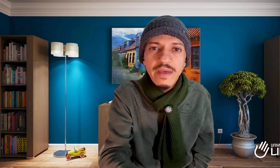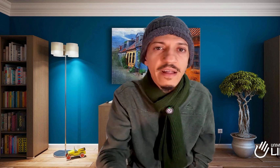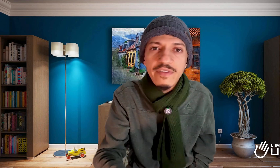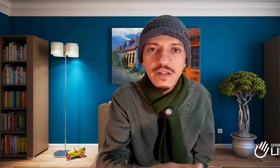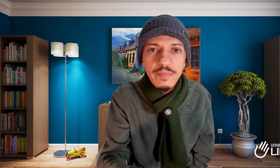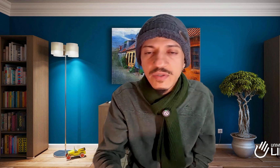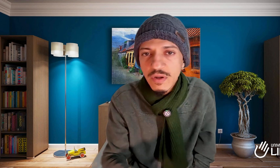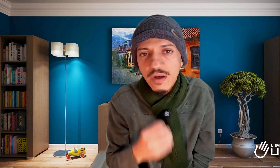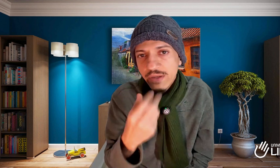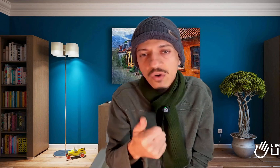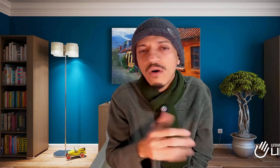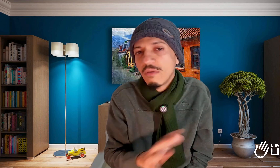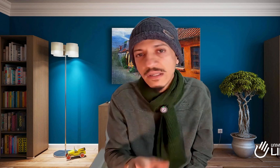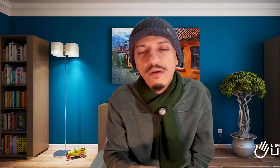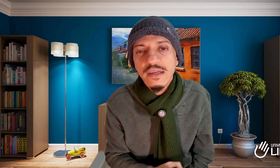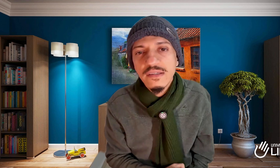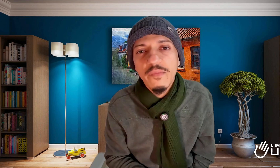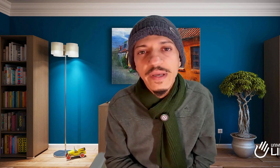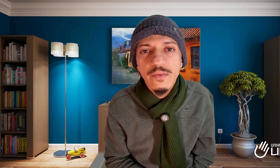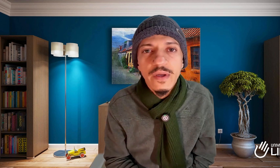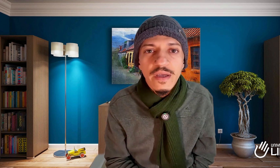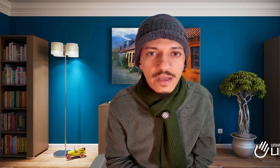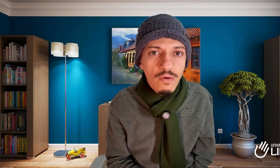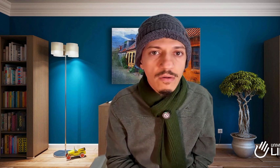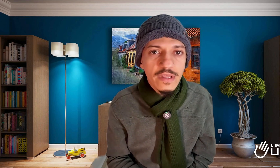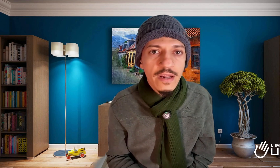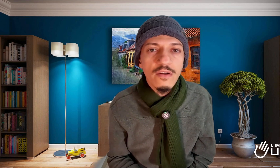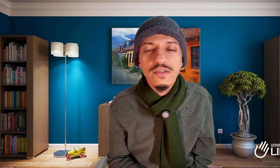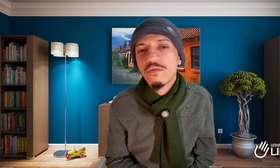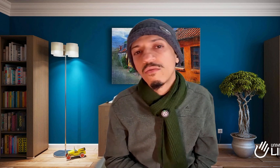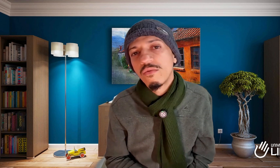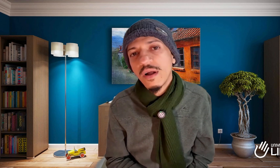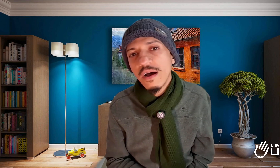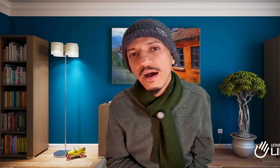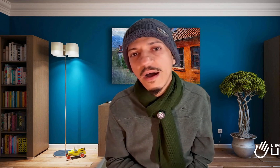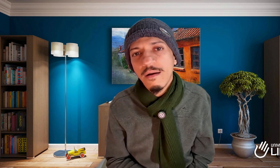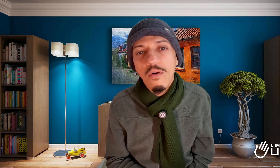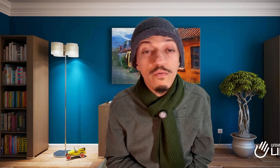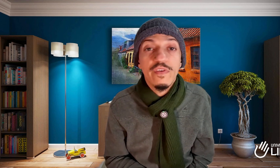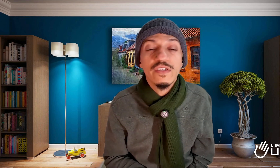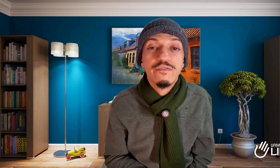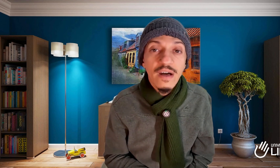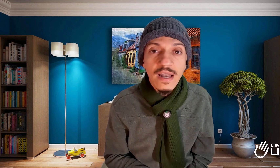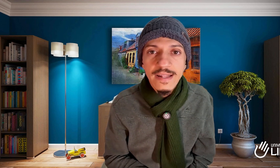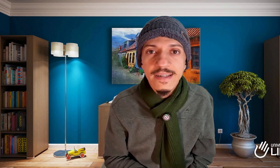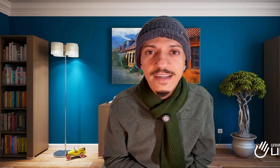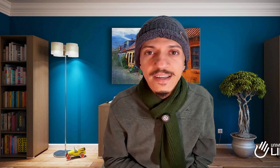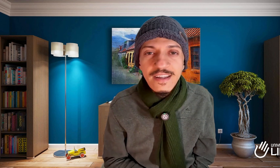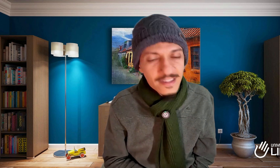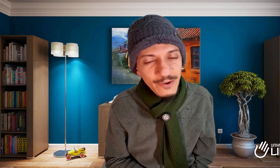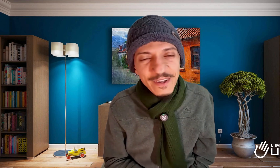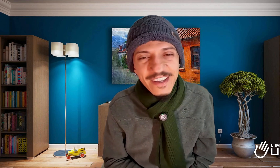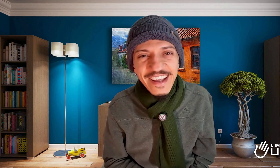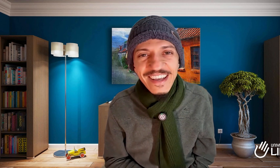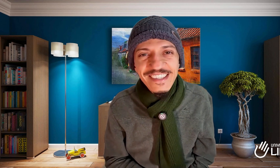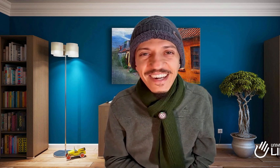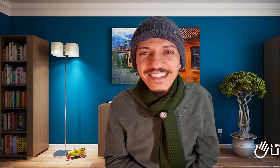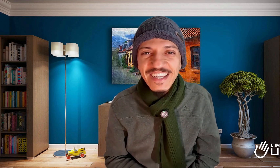vida da pessoa não, é só uma saudação mesmo, igual tem a nossa cultura ouvinte falada. Então, tem aí estratégias para